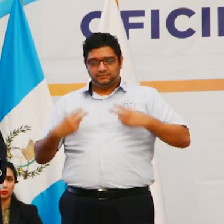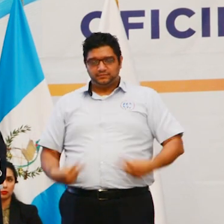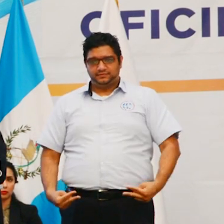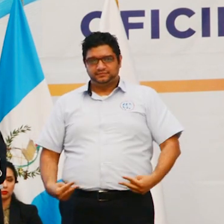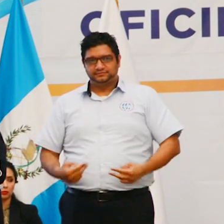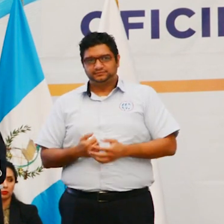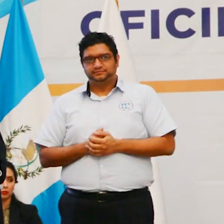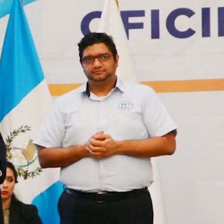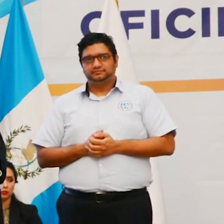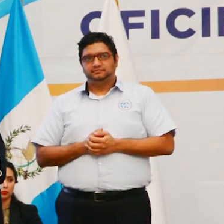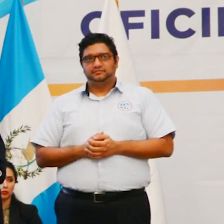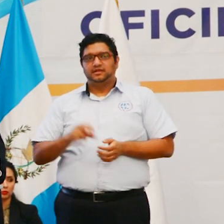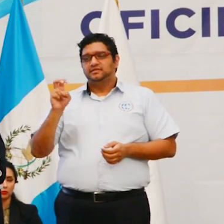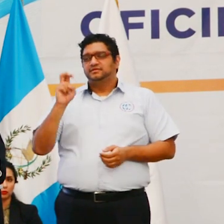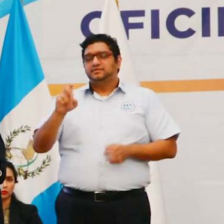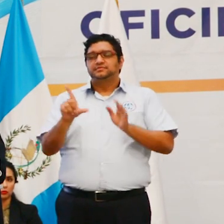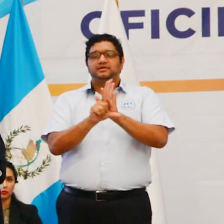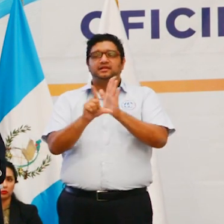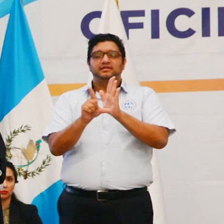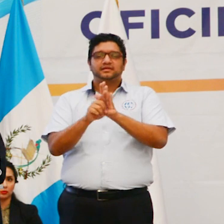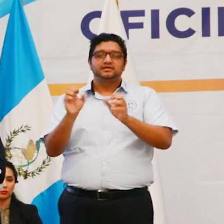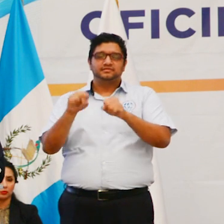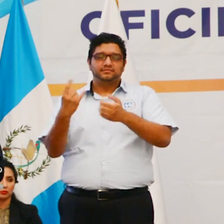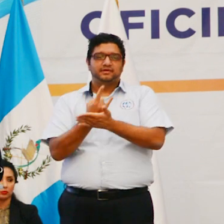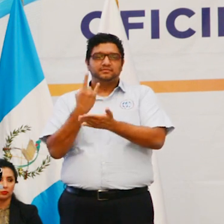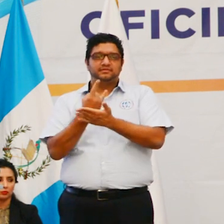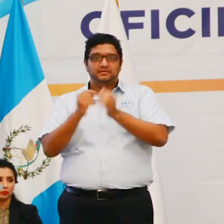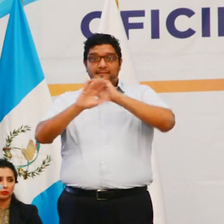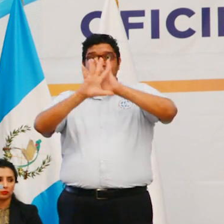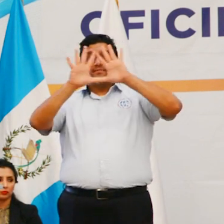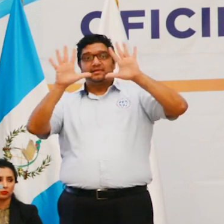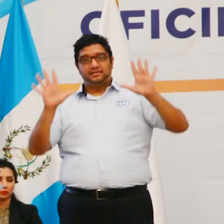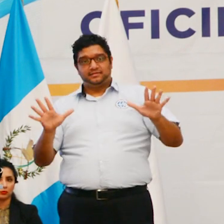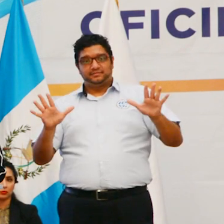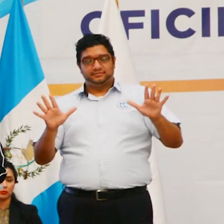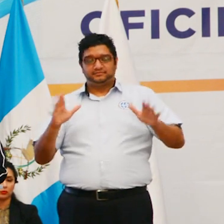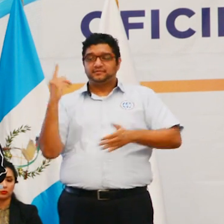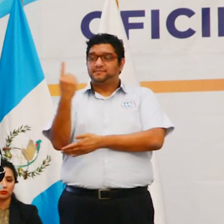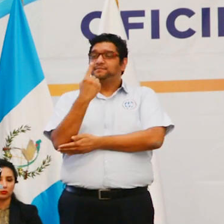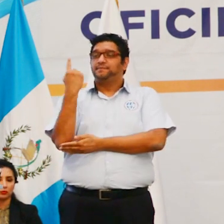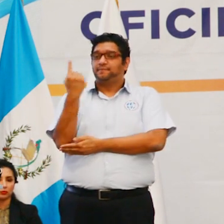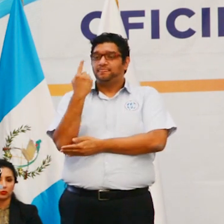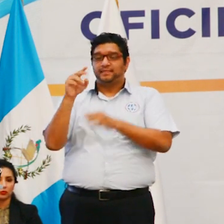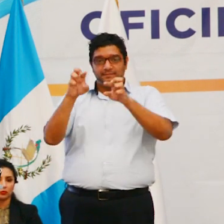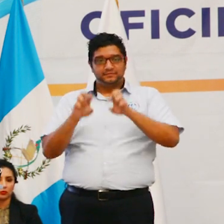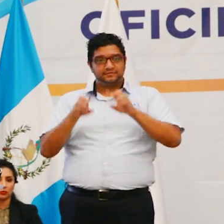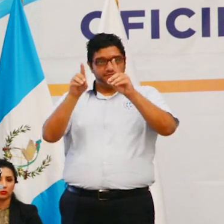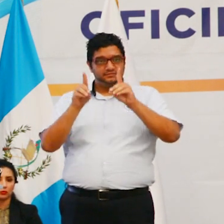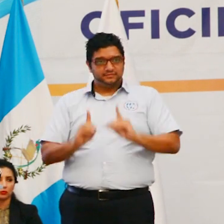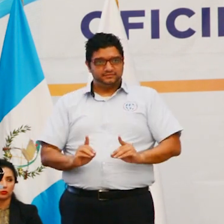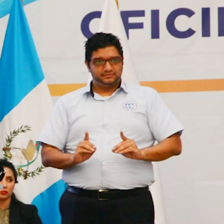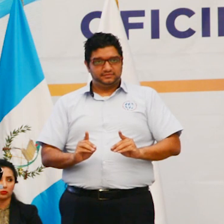de instrumentos que las facultan en la exigibilidad de sus derechos. Lo importante de los derechos de las personas con